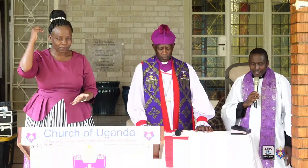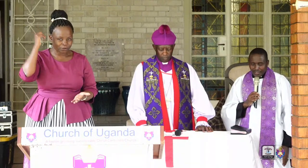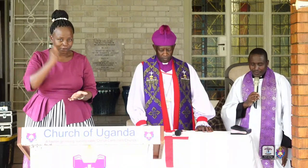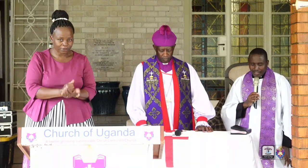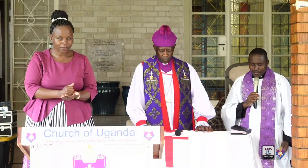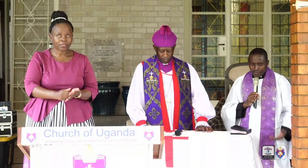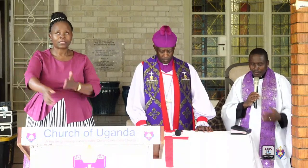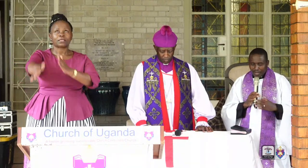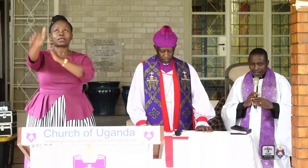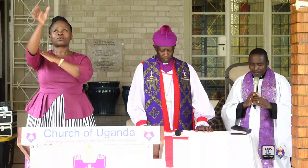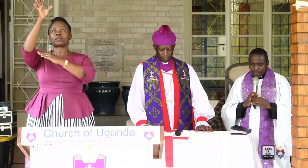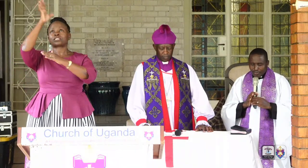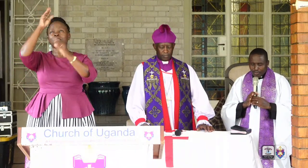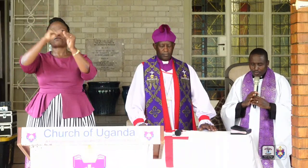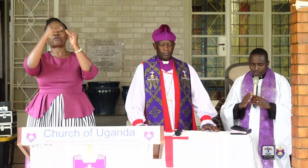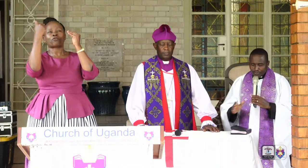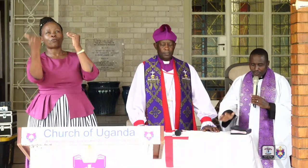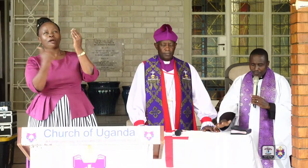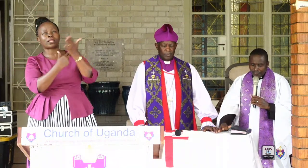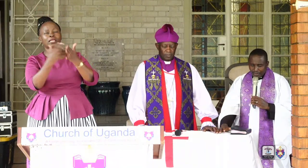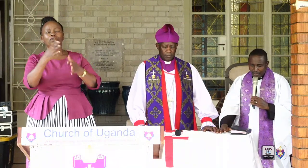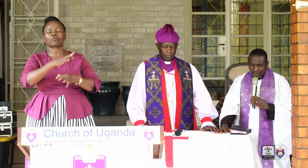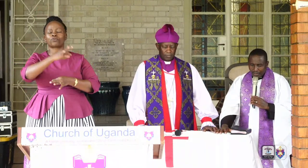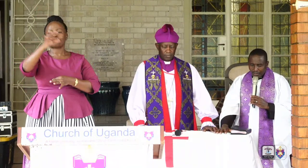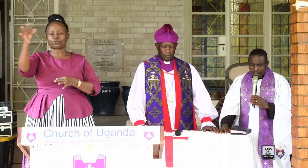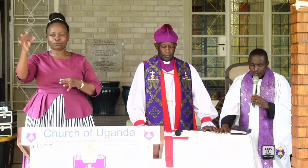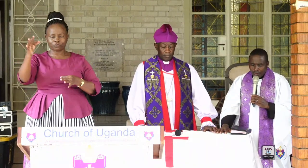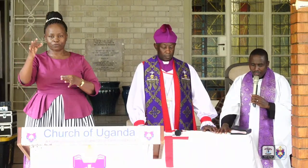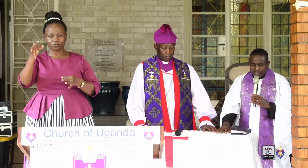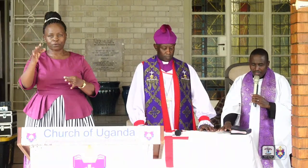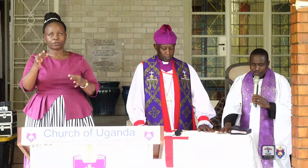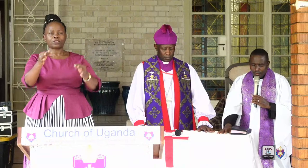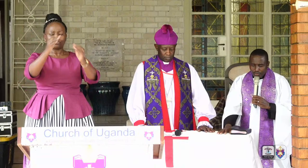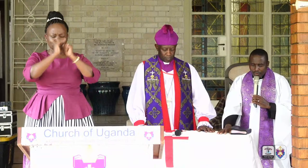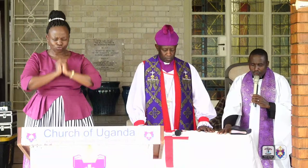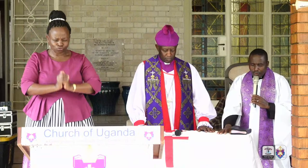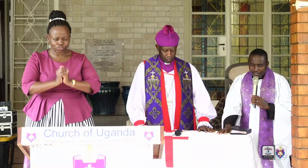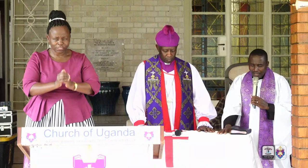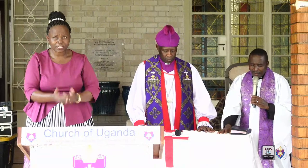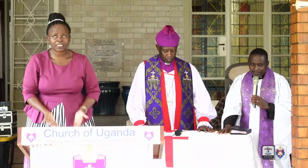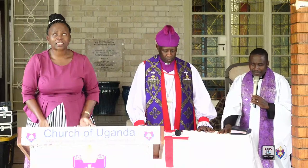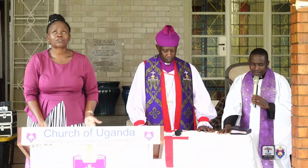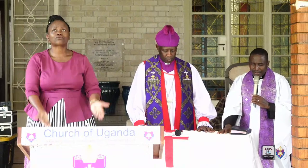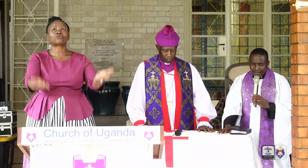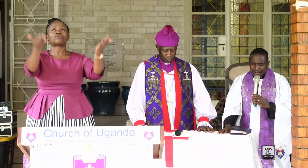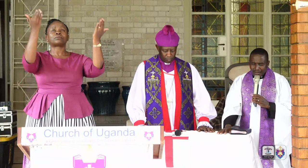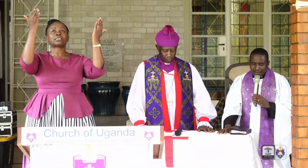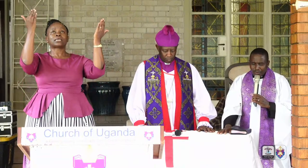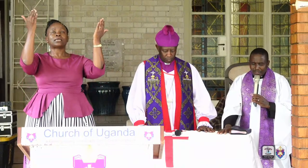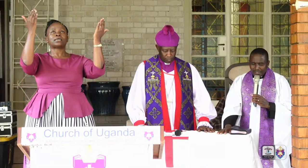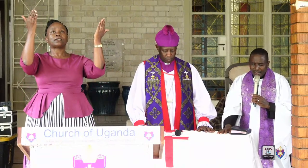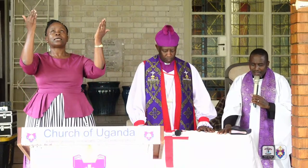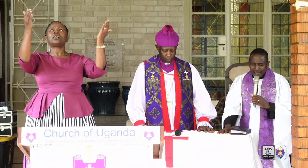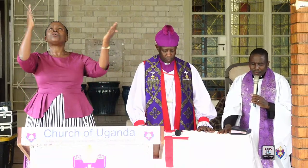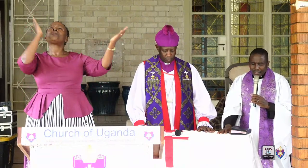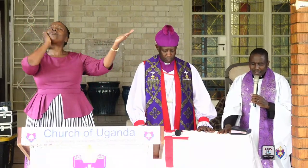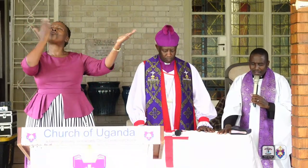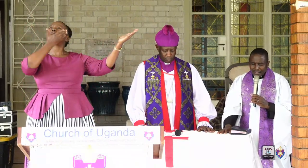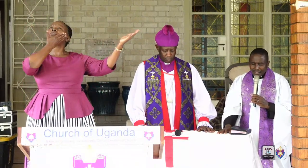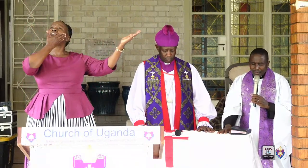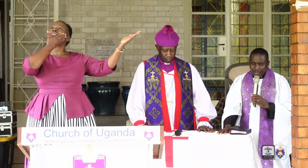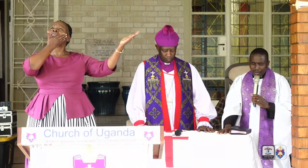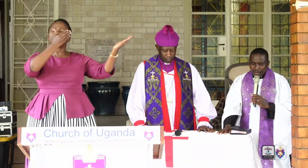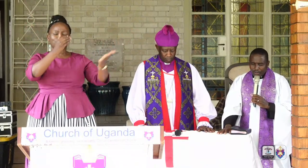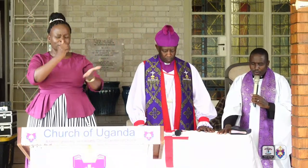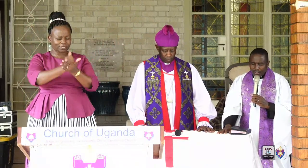Katonda Kitaffe, Katonda Omwana, Katonda Omwoyo Omutukuvu, tukusinza, tukusuuta, tukugulumiza olw'ekisa kyo, atuganyiza